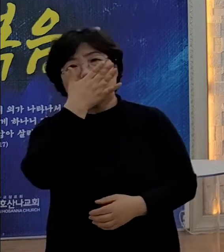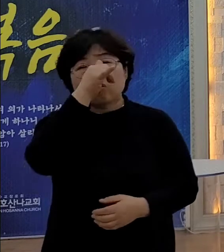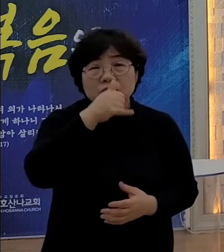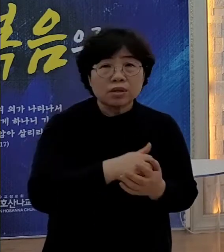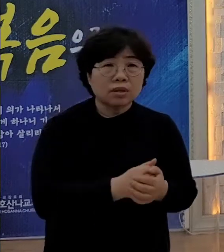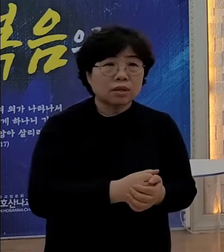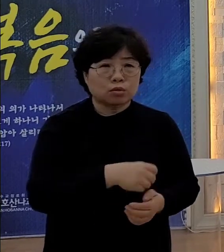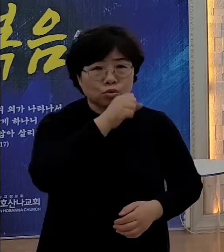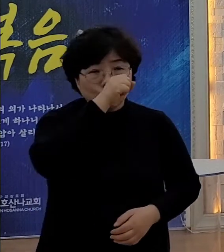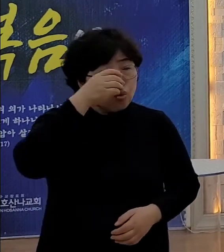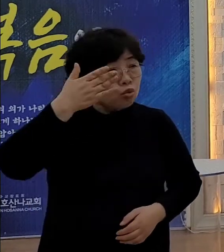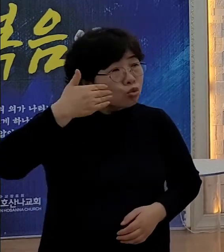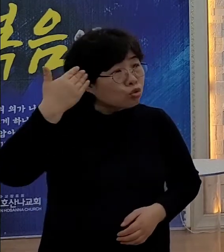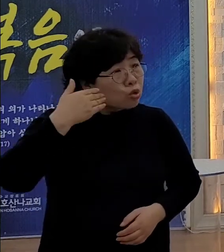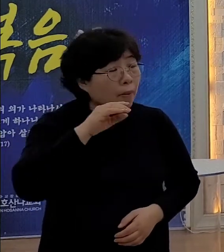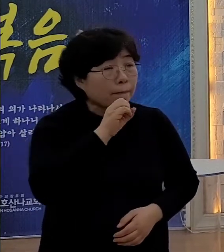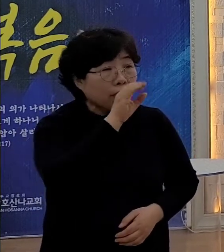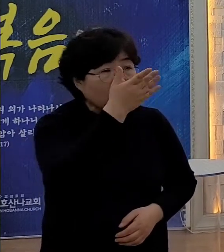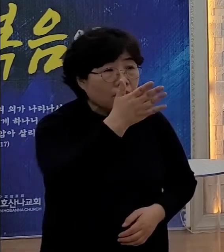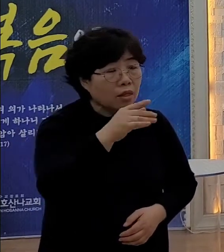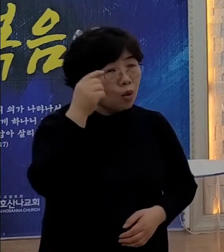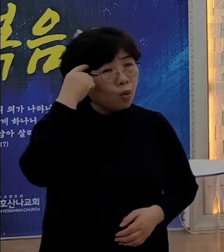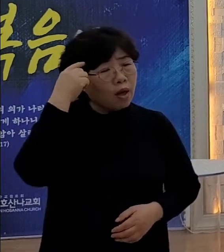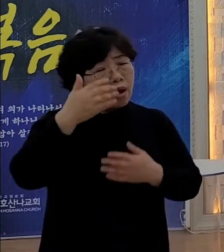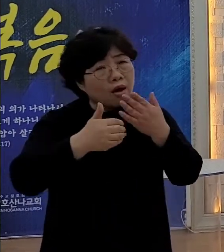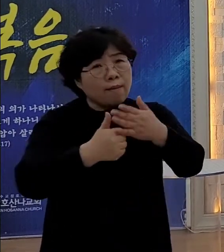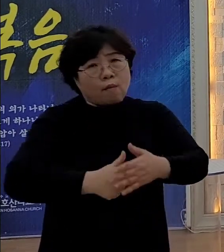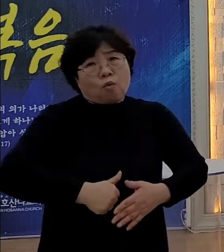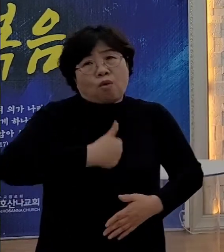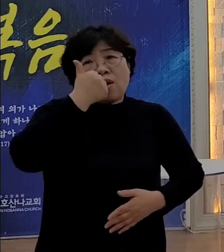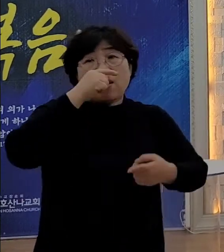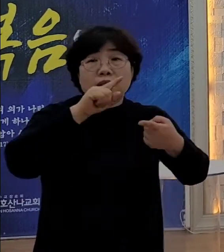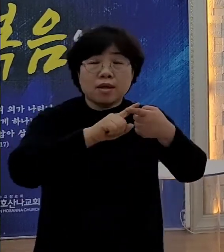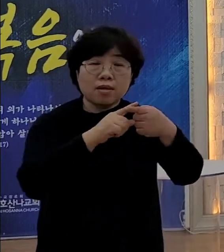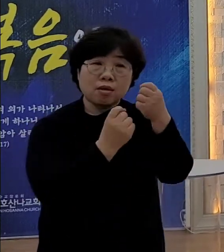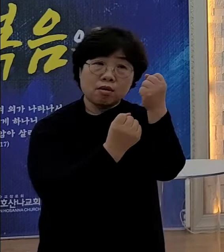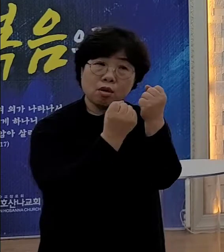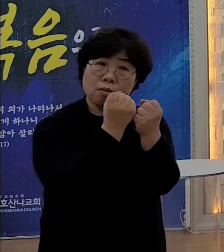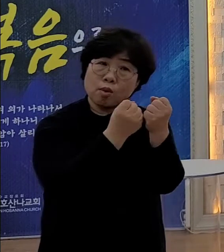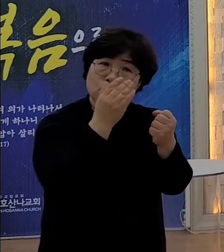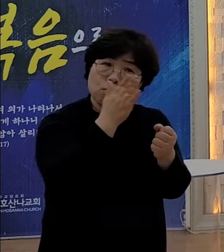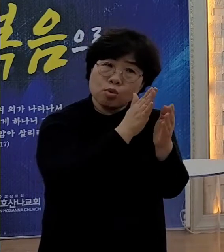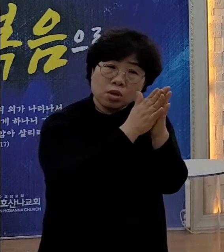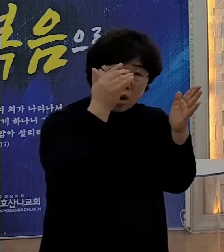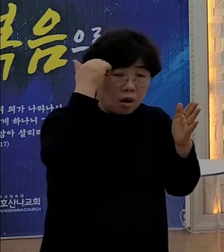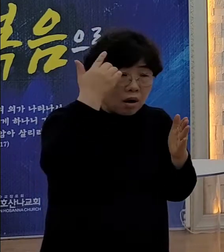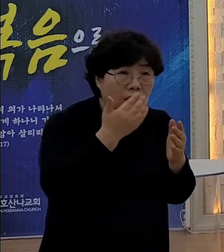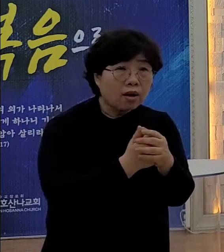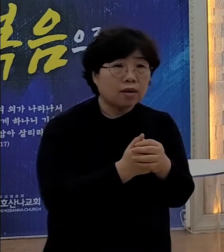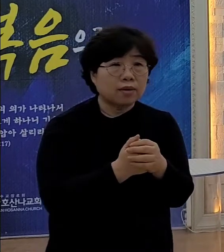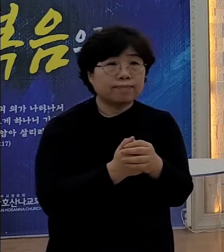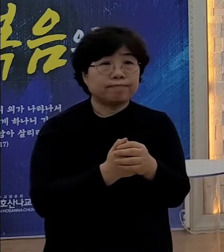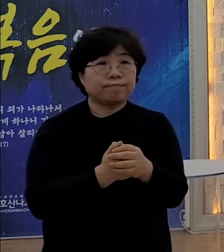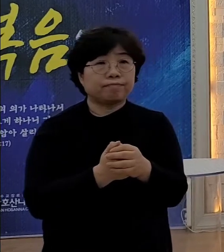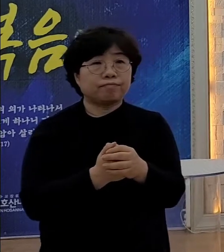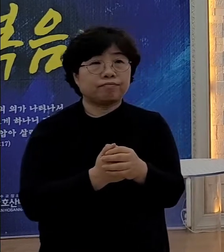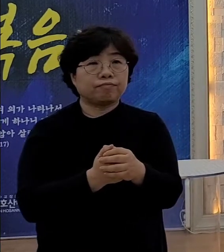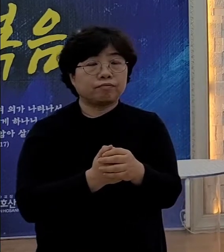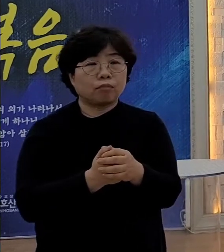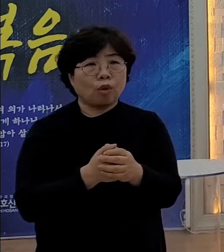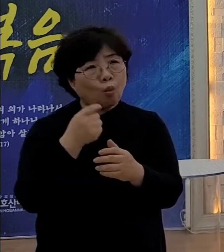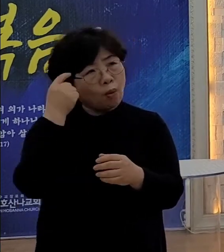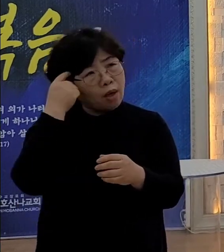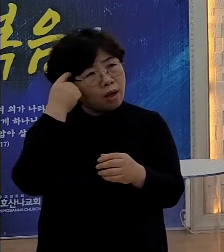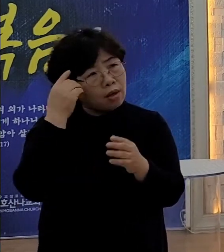복음이라고 굿 뉴스라고 하면서 지금 하나님의 진노에 대하여 설명하고 시작한다. 아니, 왜 이렇게 굳이